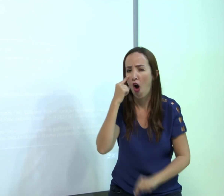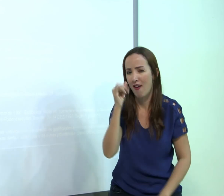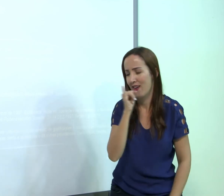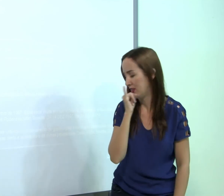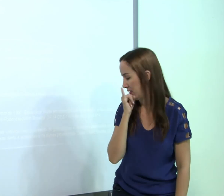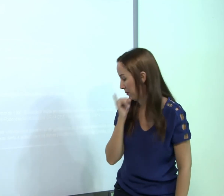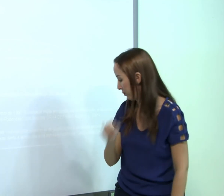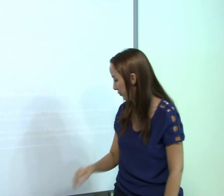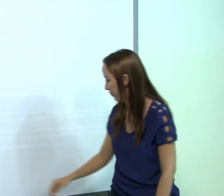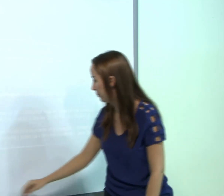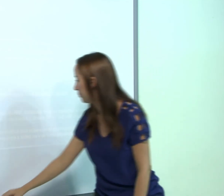Vejam.